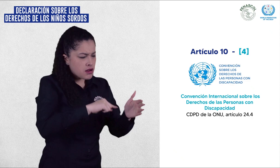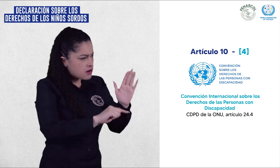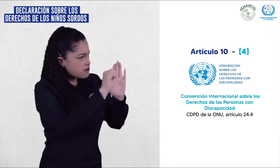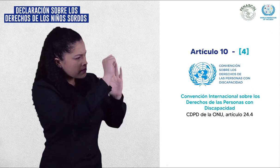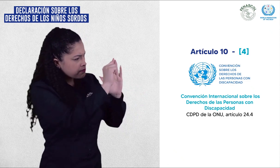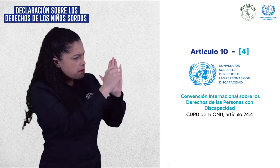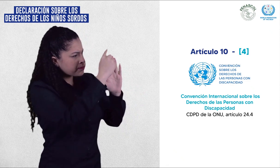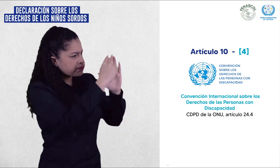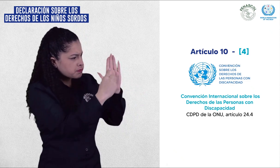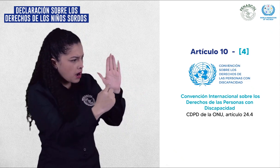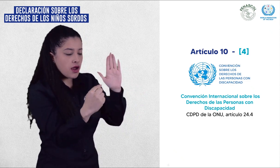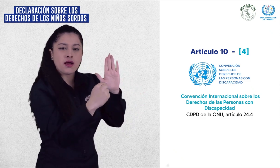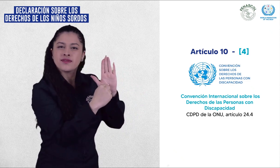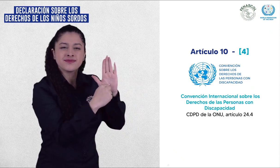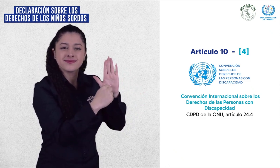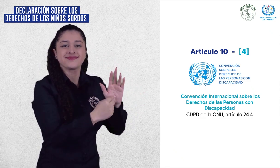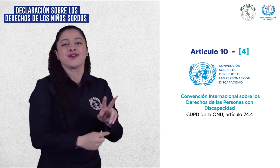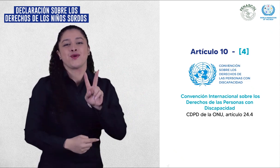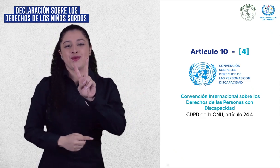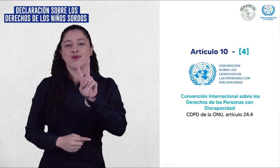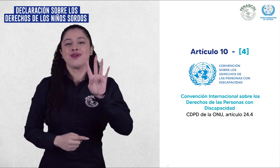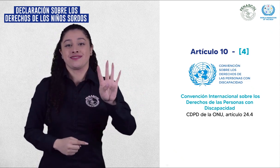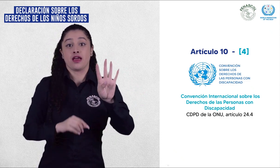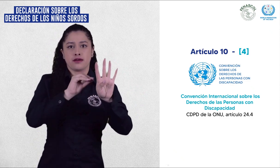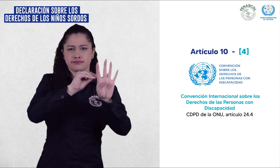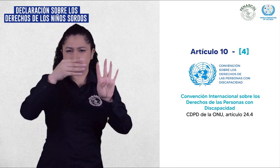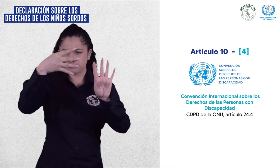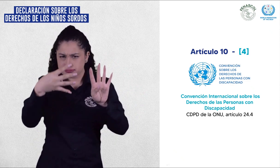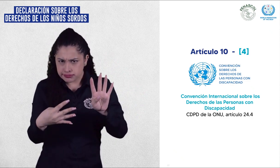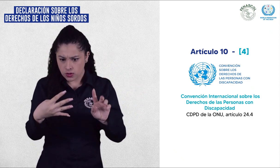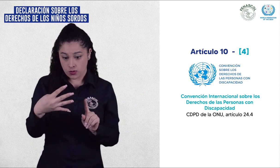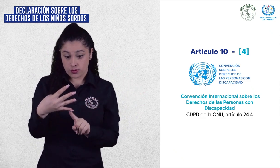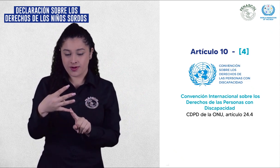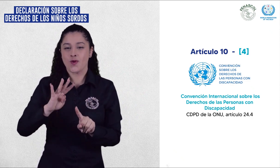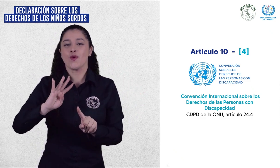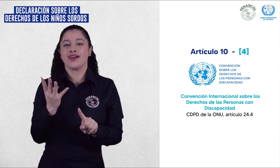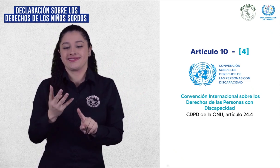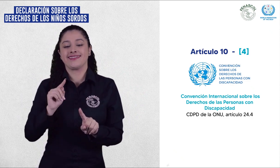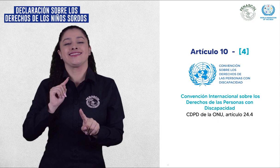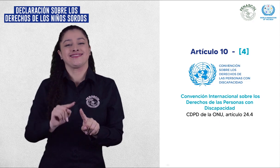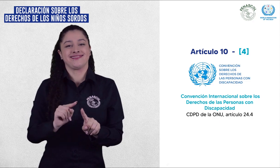Convención Internacional sobre los Derechos de las Personas con Discapacidad de la ONU.